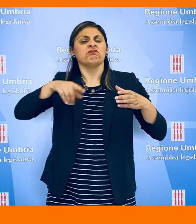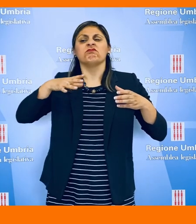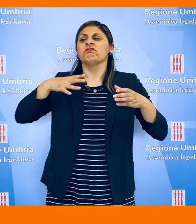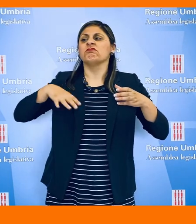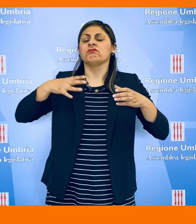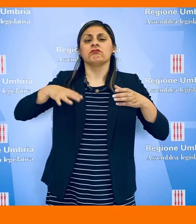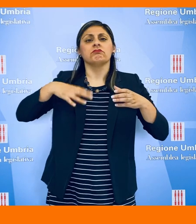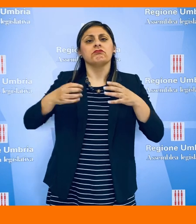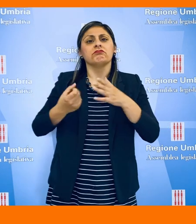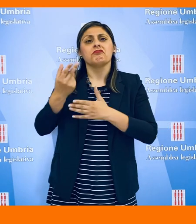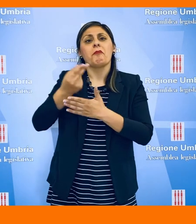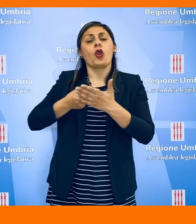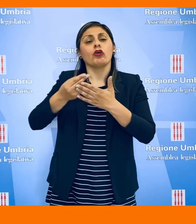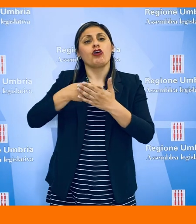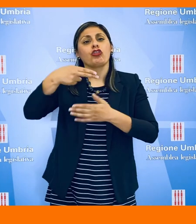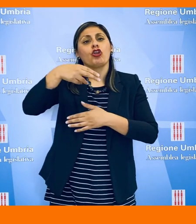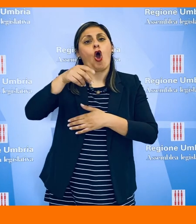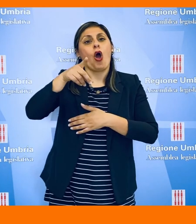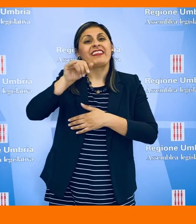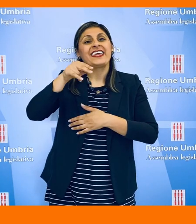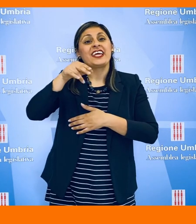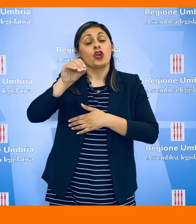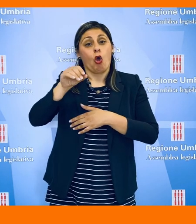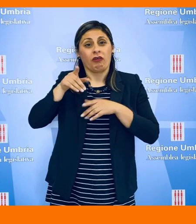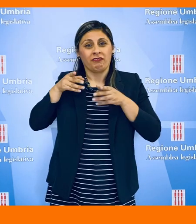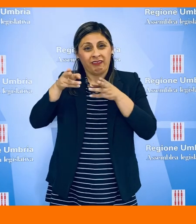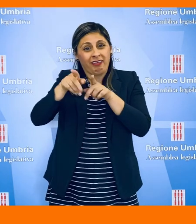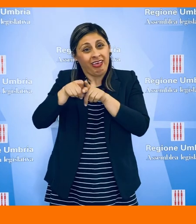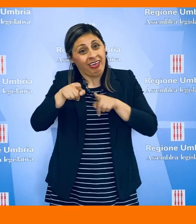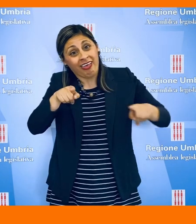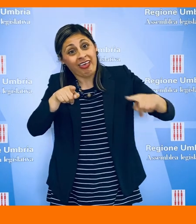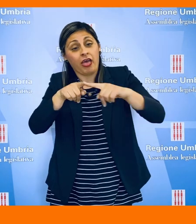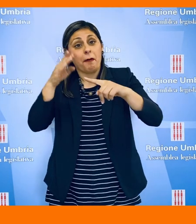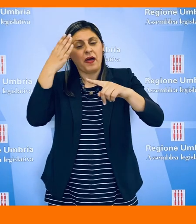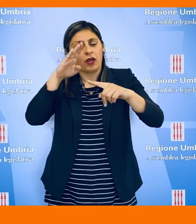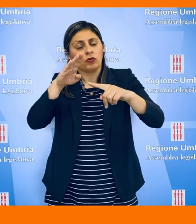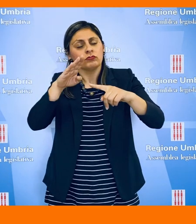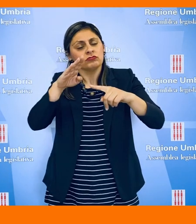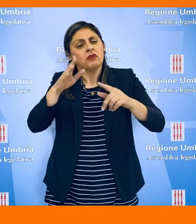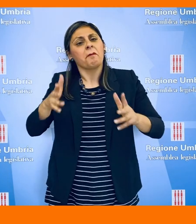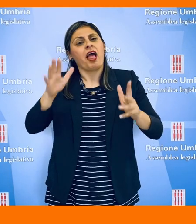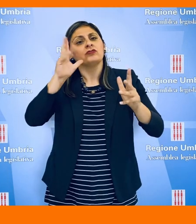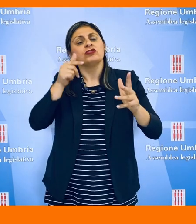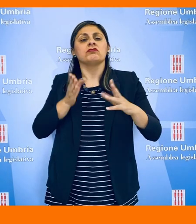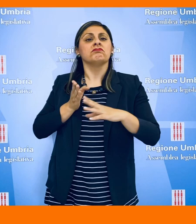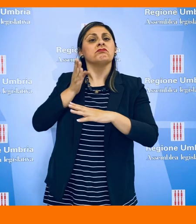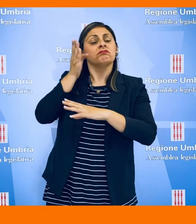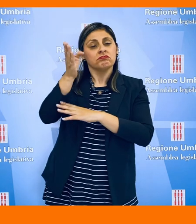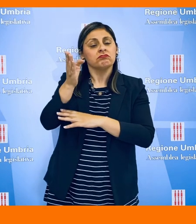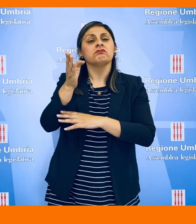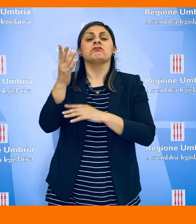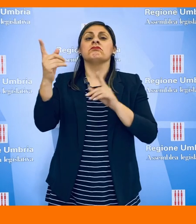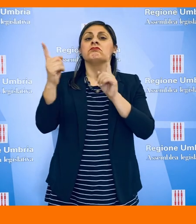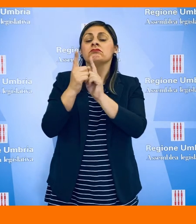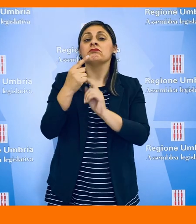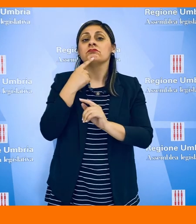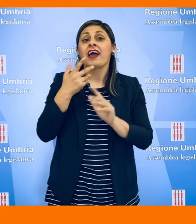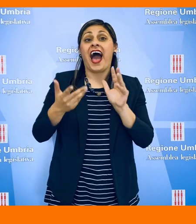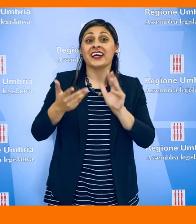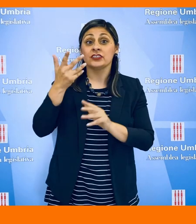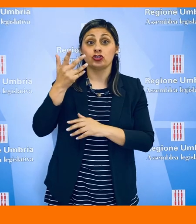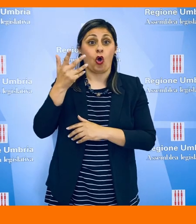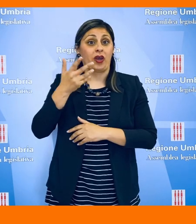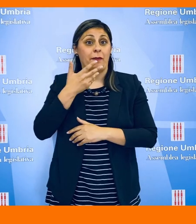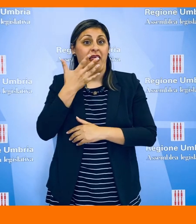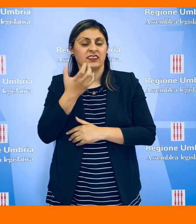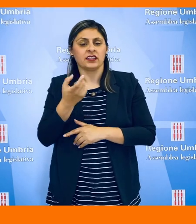contraria alla realizzazione del progetto Nodino di Perugia è stata ricevuta a Palazzo Cesaroni da alcuni consiglieri regionali e